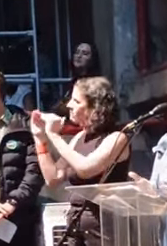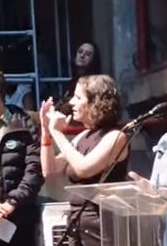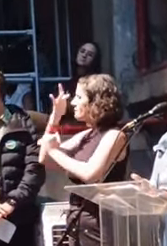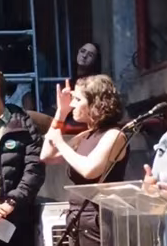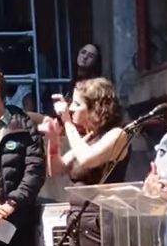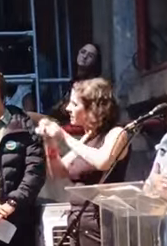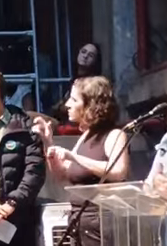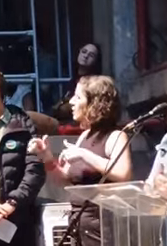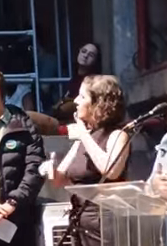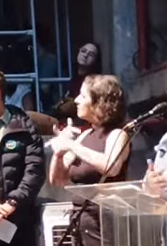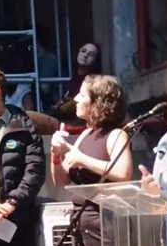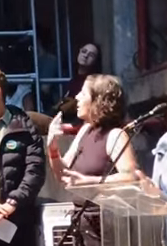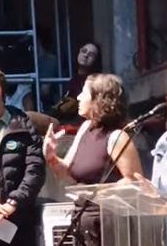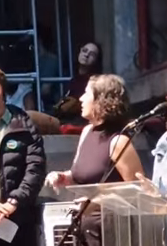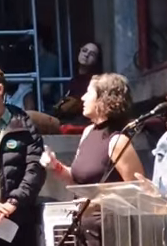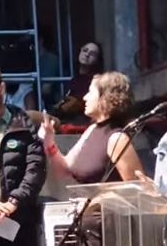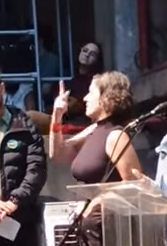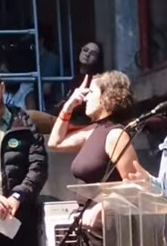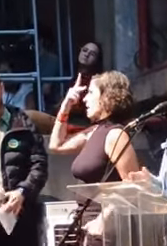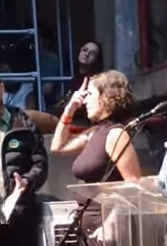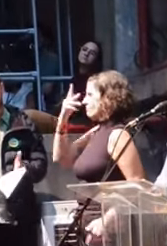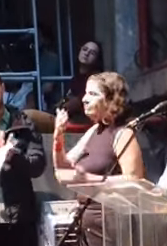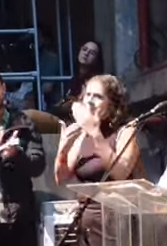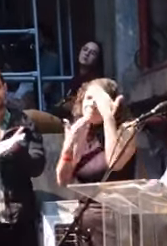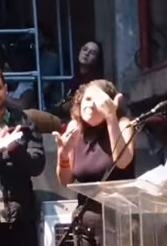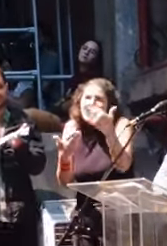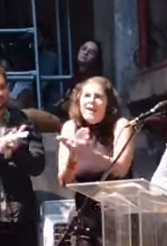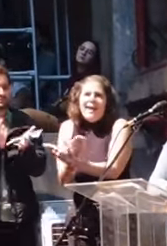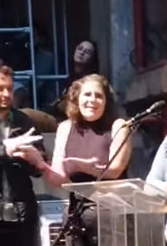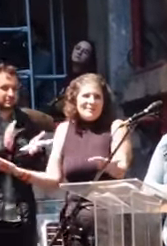e trabalhadoras da cidade. Obrigada, gente.